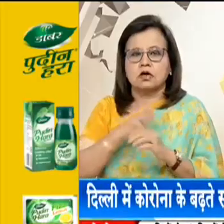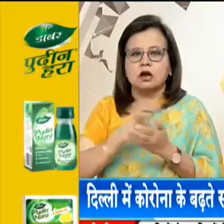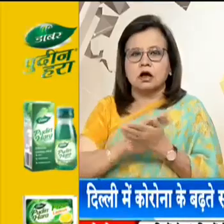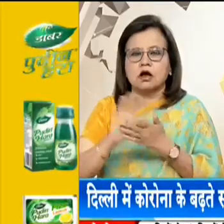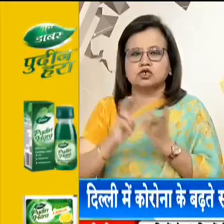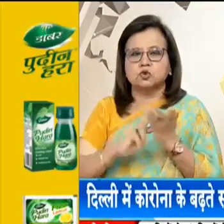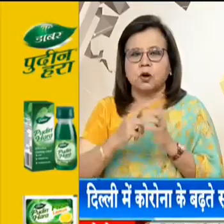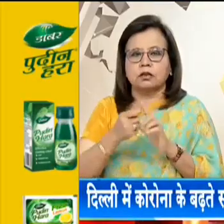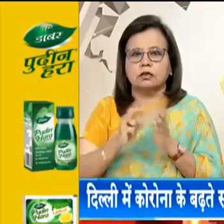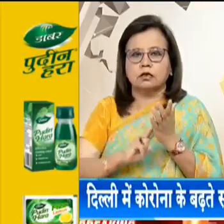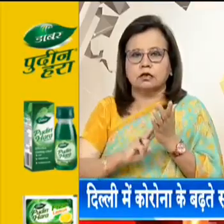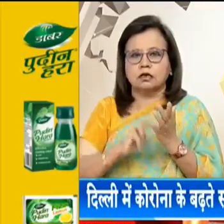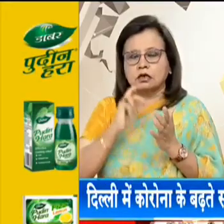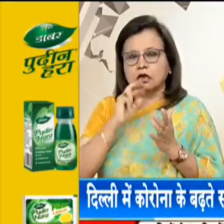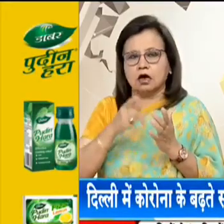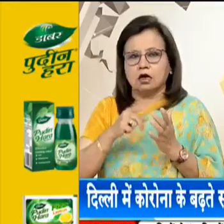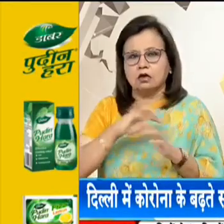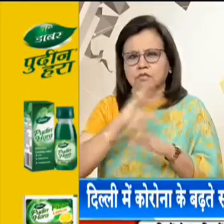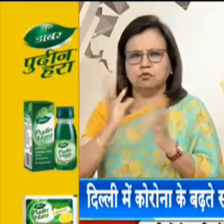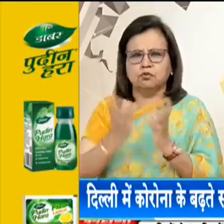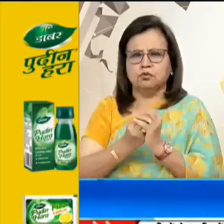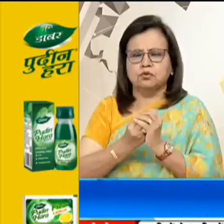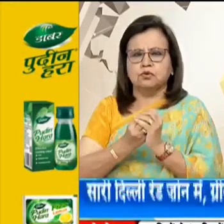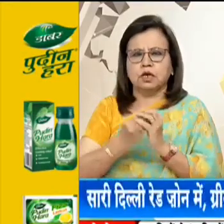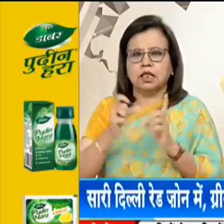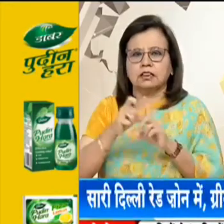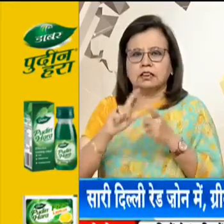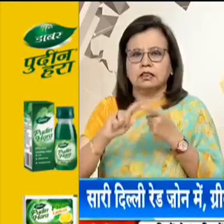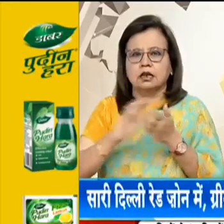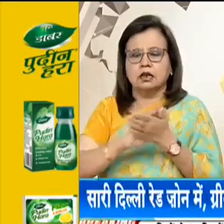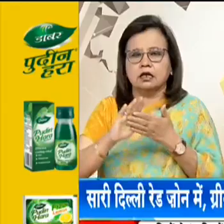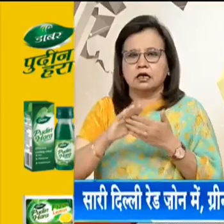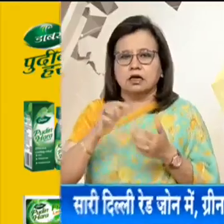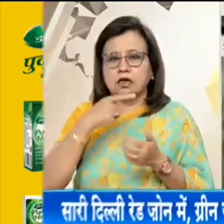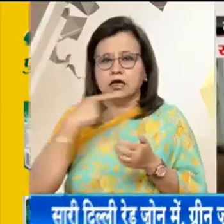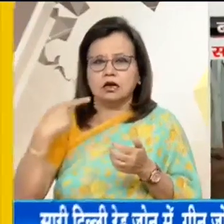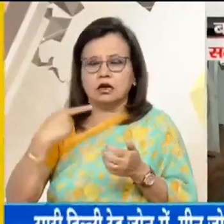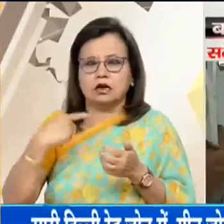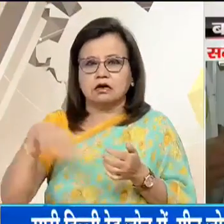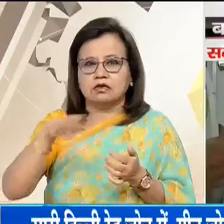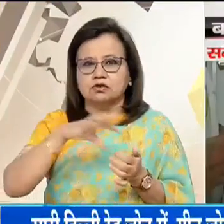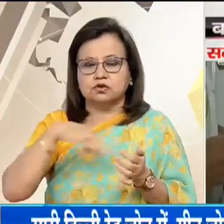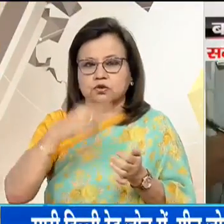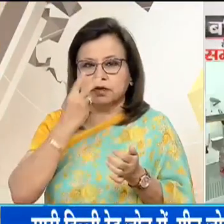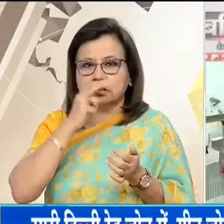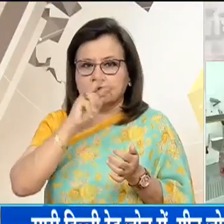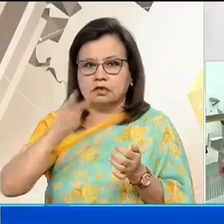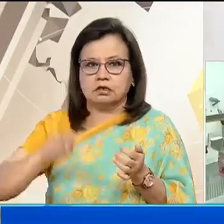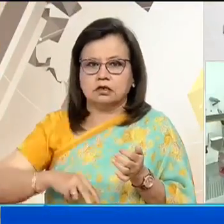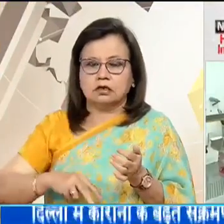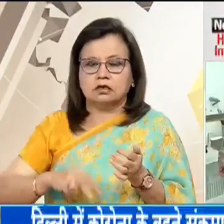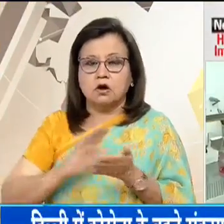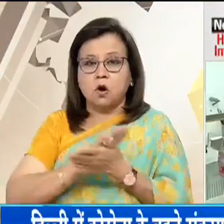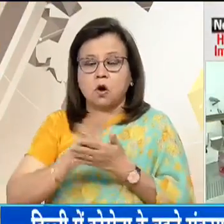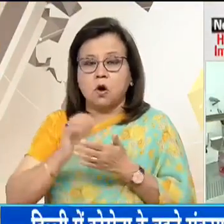डॉक्टर हश्वर्धन ने कहा है कि पूरी दिल्ली रेड जोन में दिखाई देती है